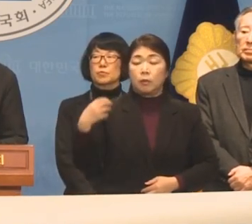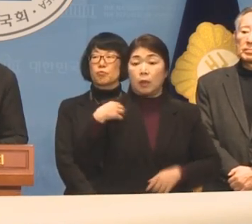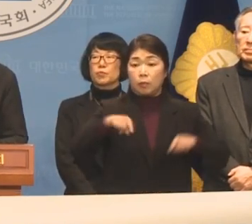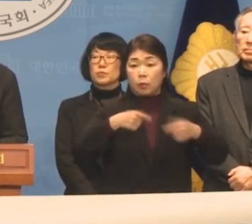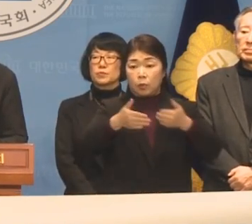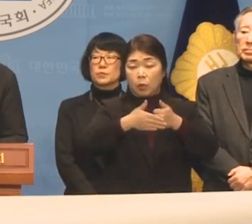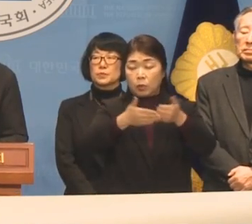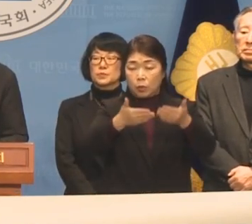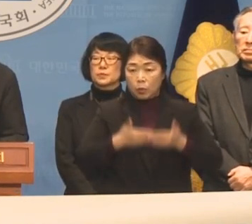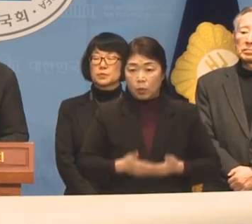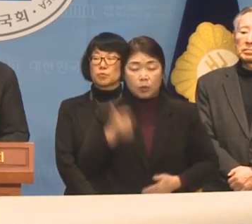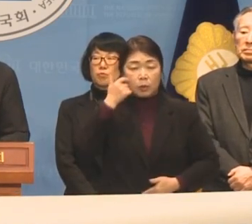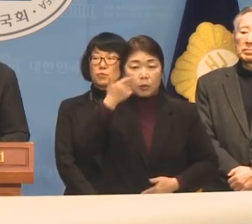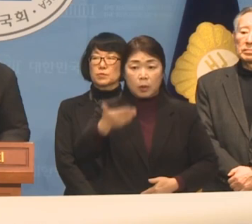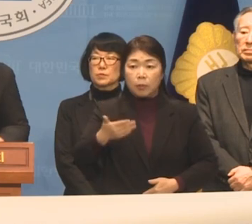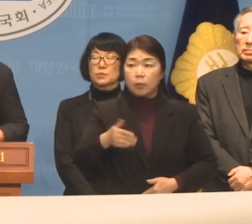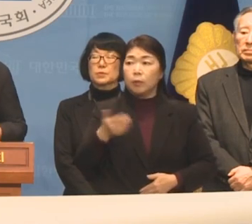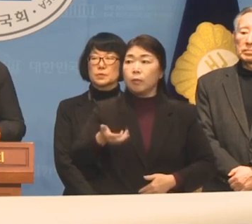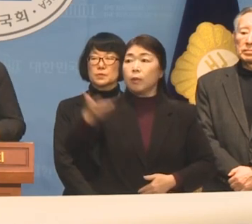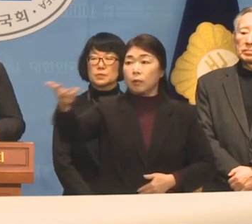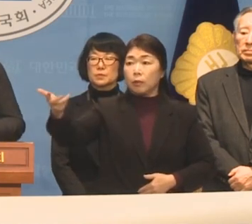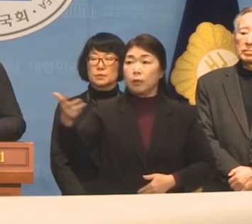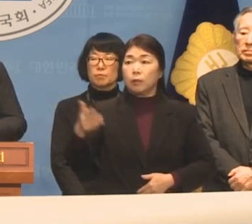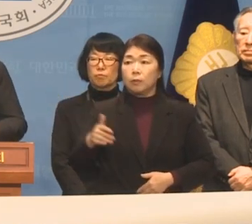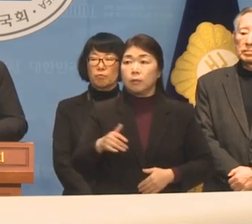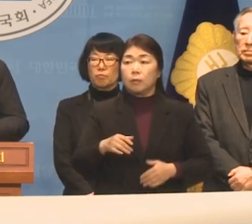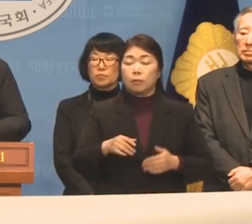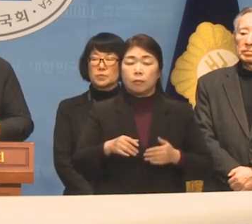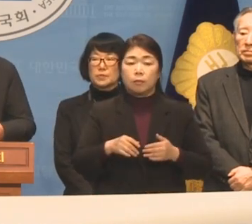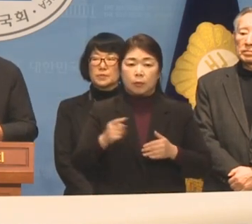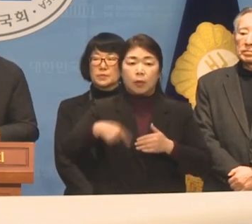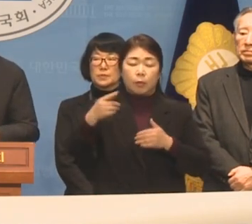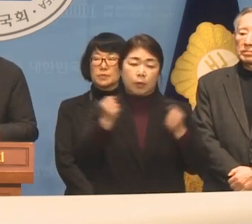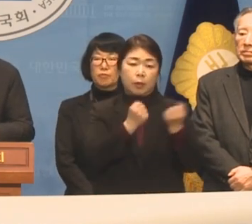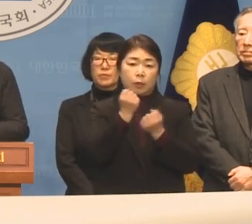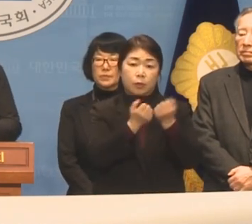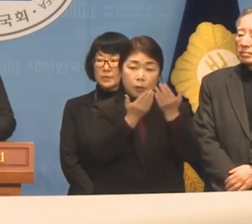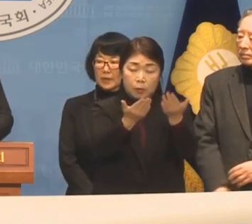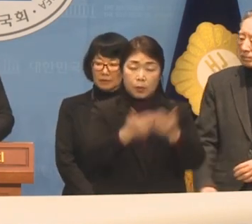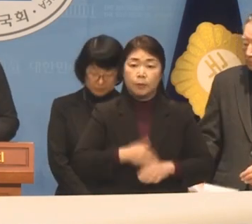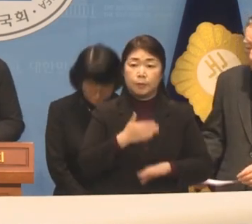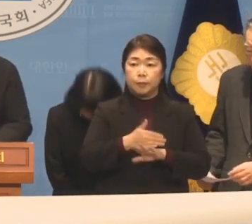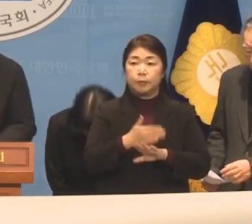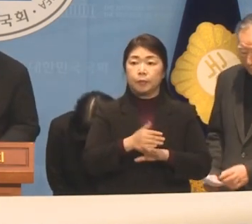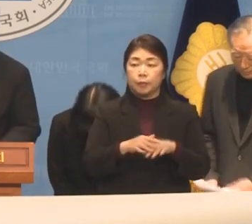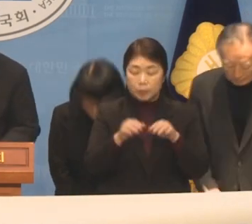좀 질의응답은 이 밖에서 진행하도록 하겠습니다. 고맙습니다.